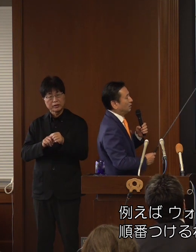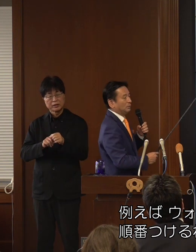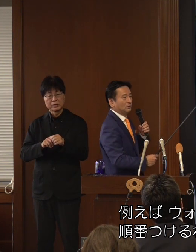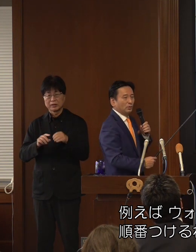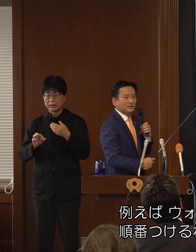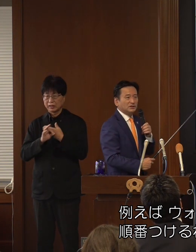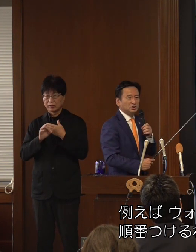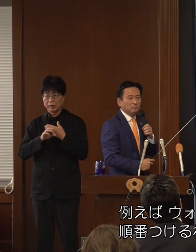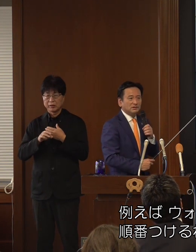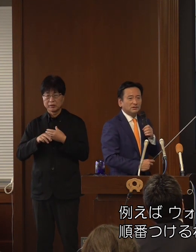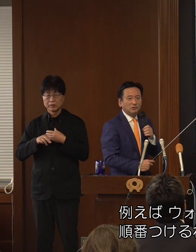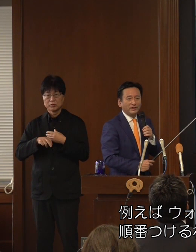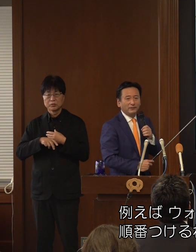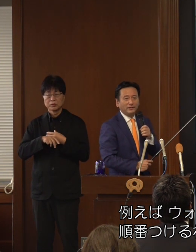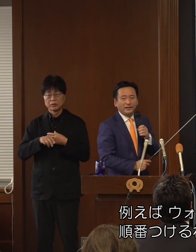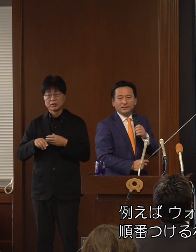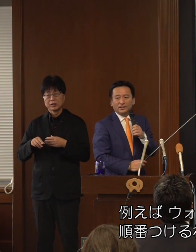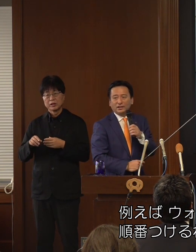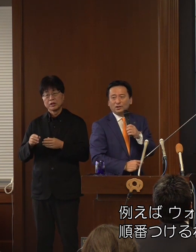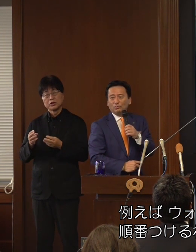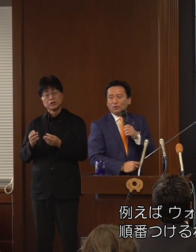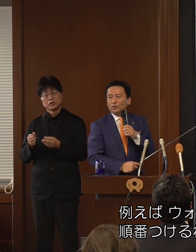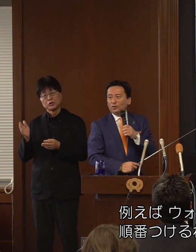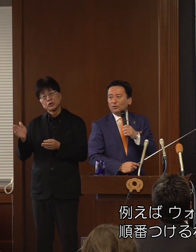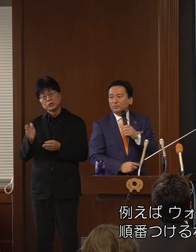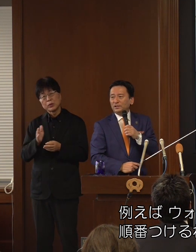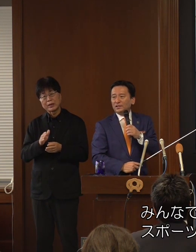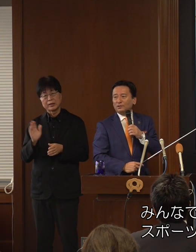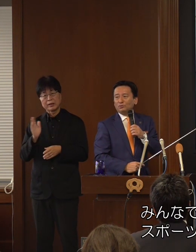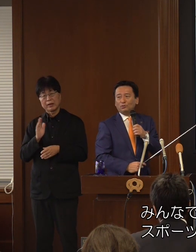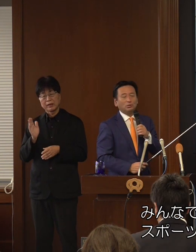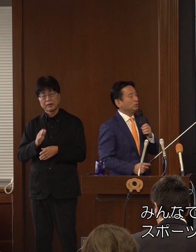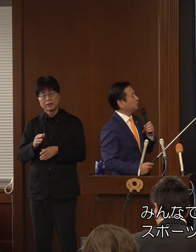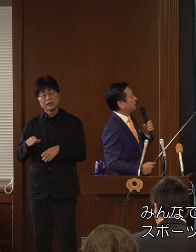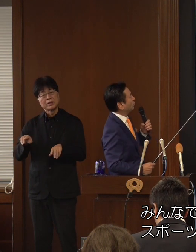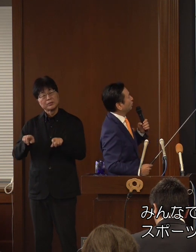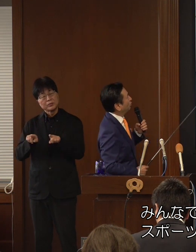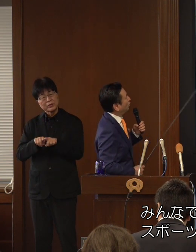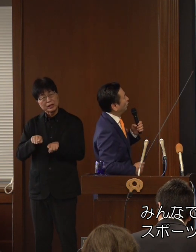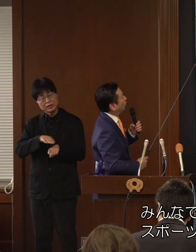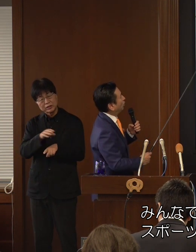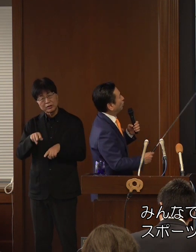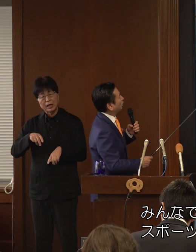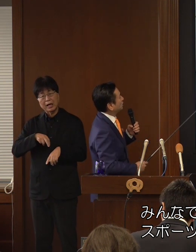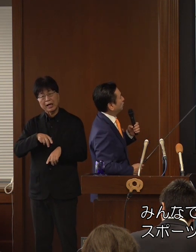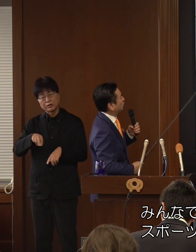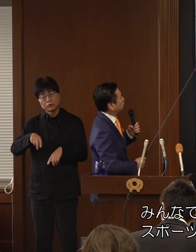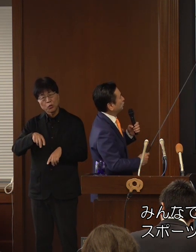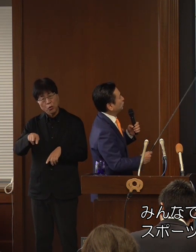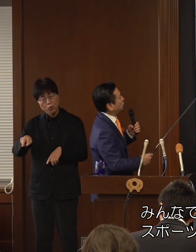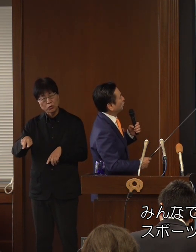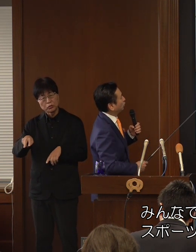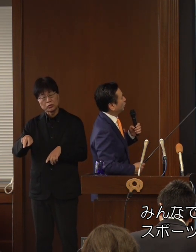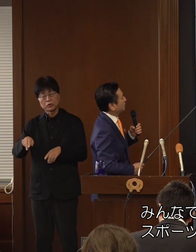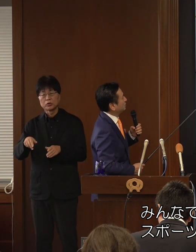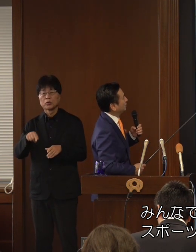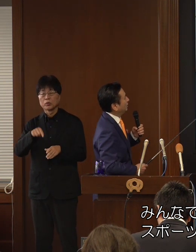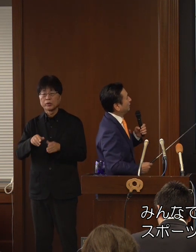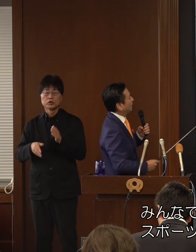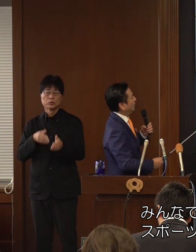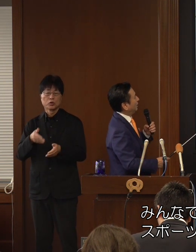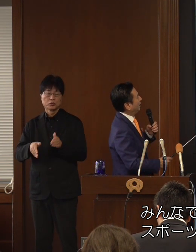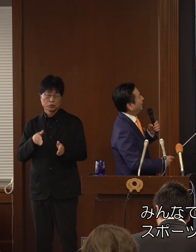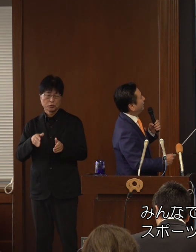、これ別に順番つけるわけではないんだけれども、みんなで歩こうといったこともこのスポーツということです